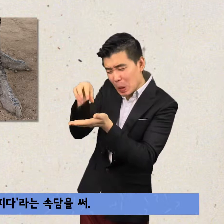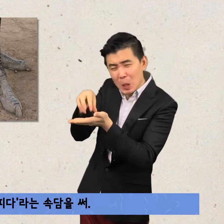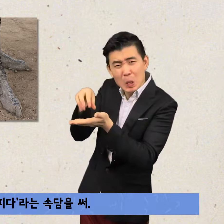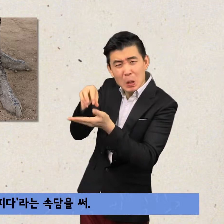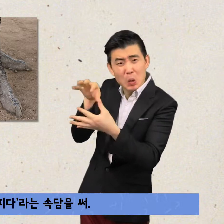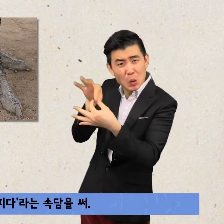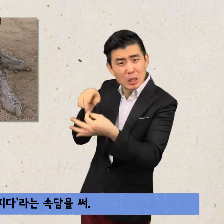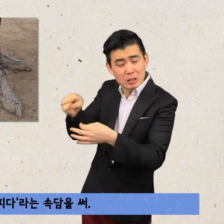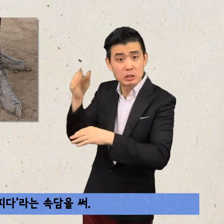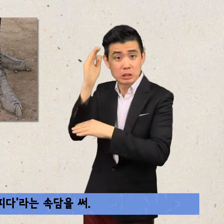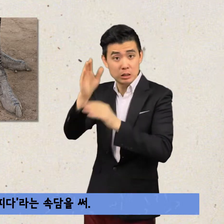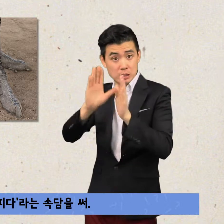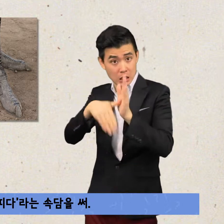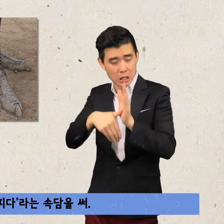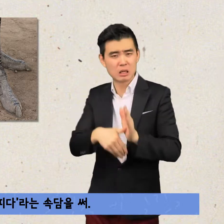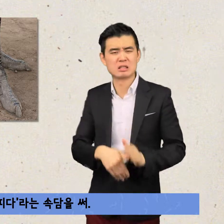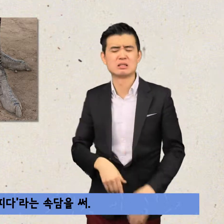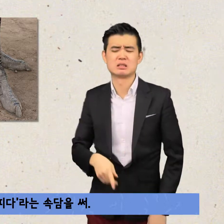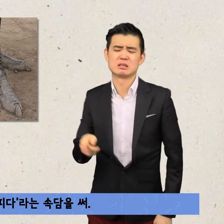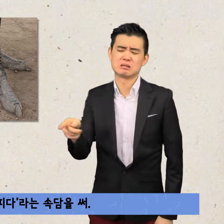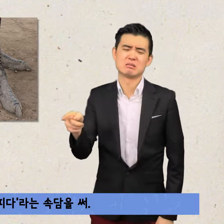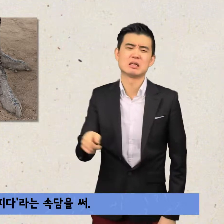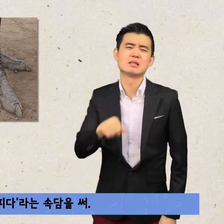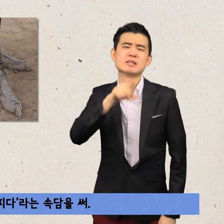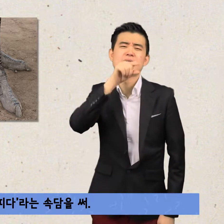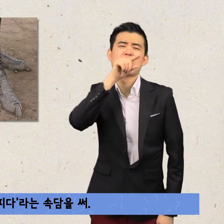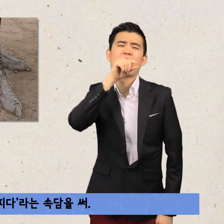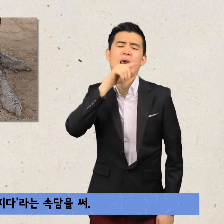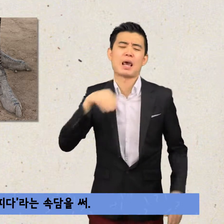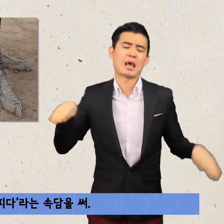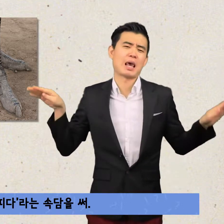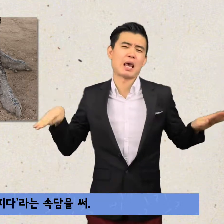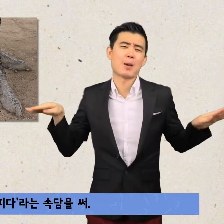새 발의 피다라는 속담을 써.